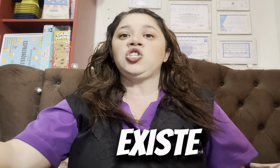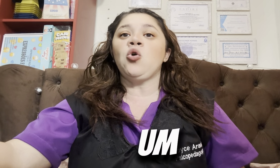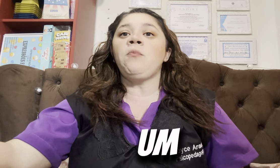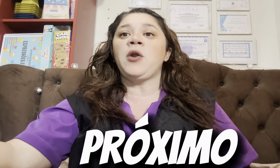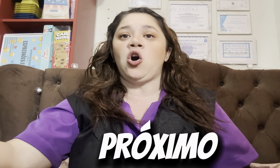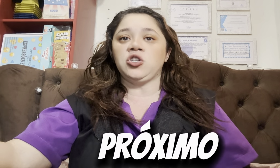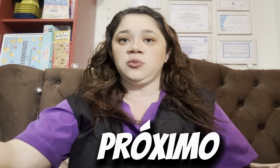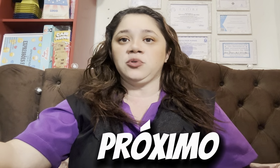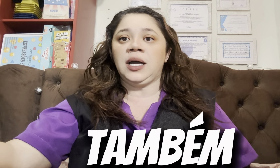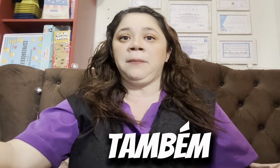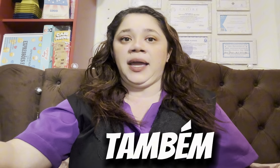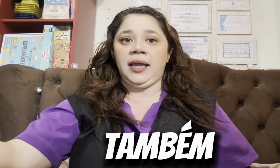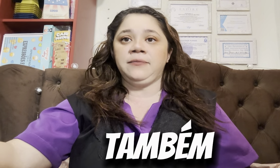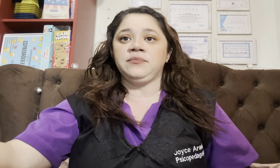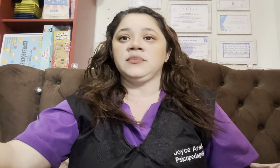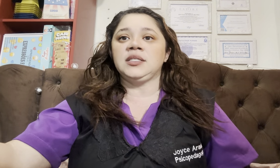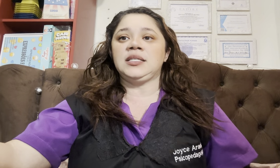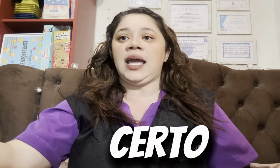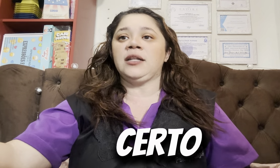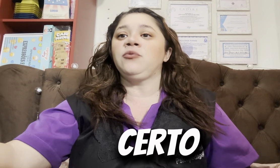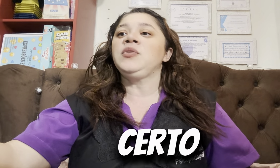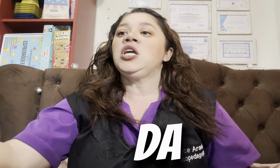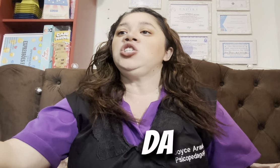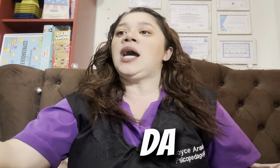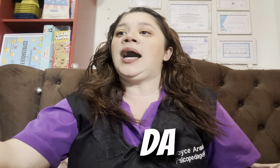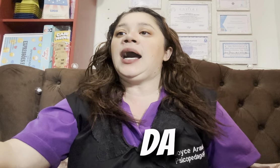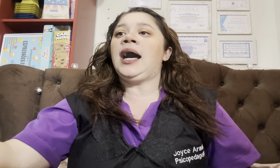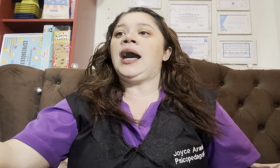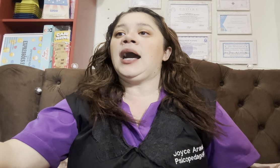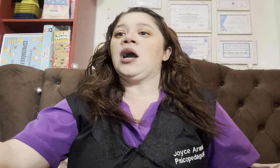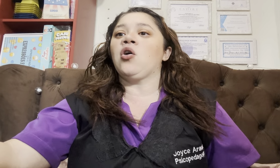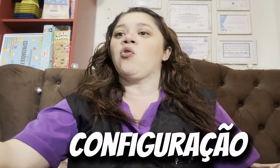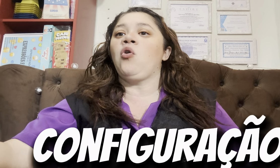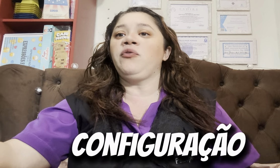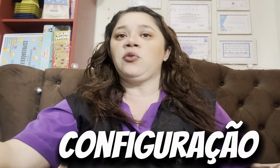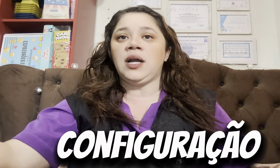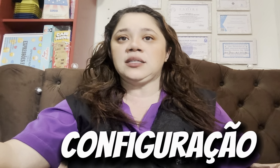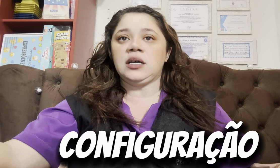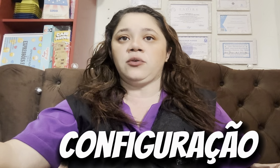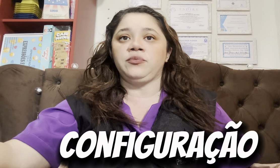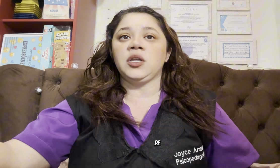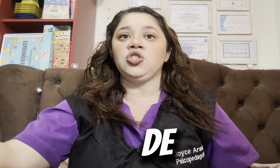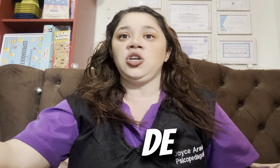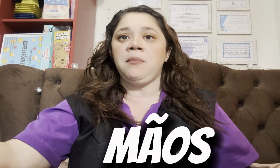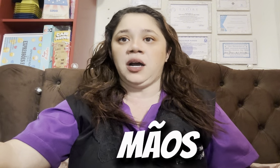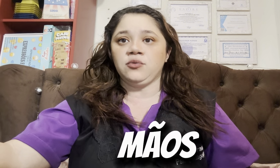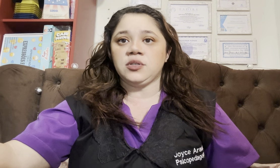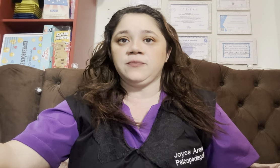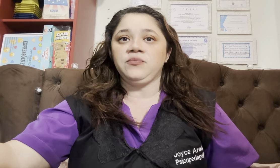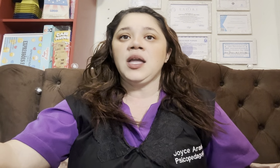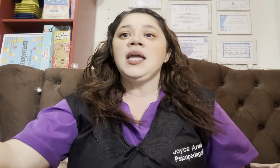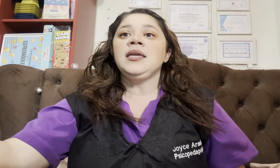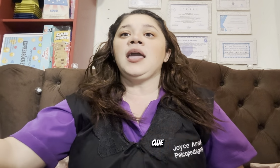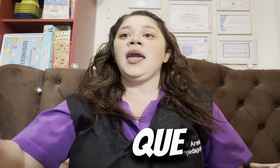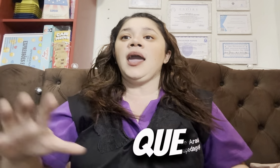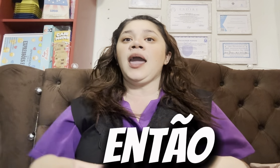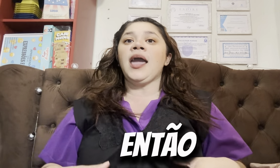um próximo também, certo? Da configuração de mãos, que,